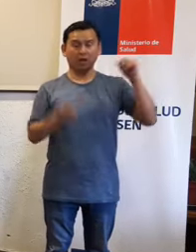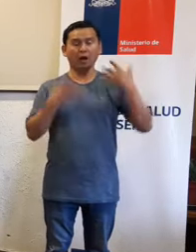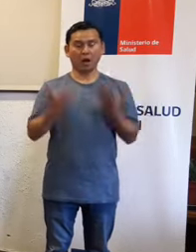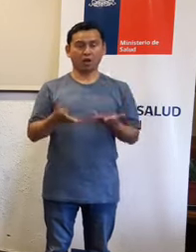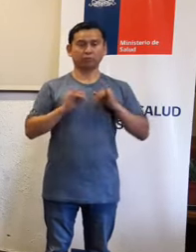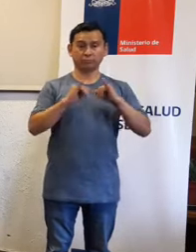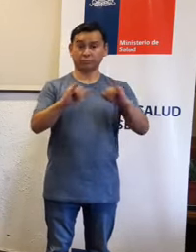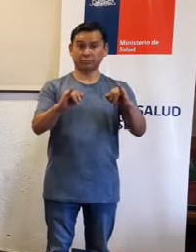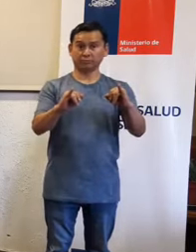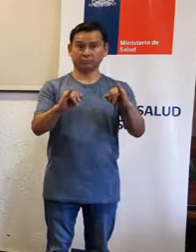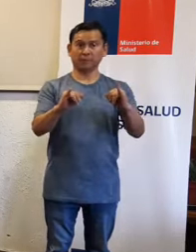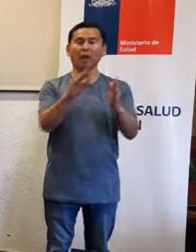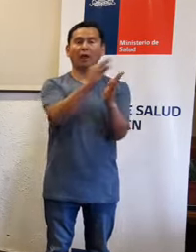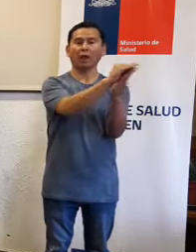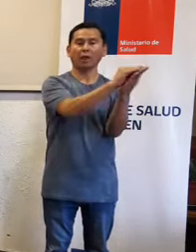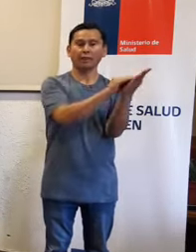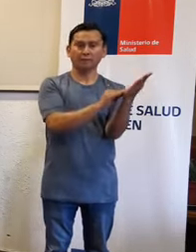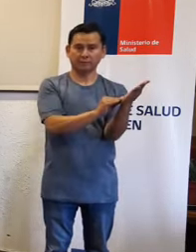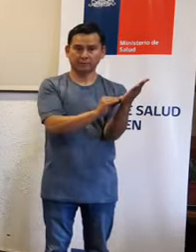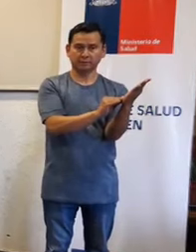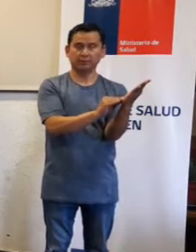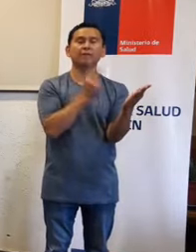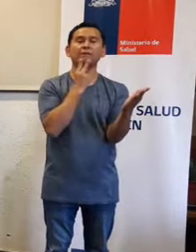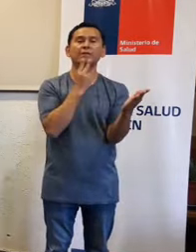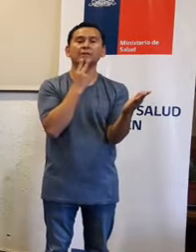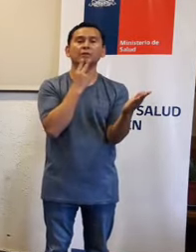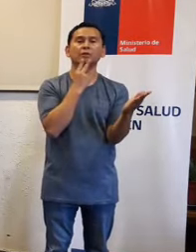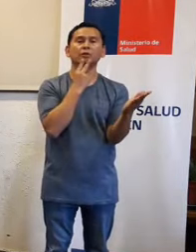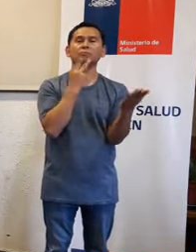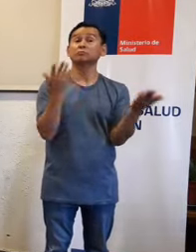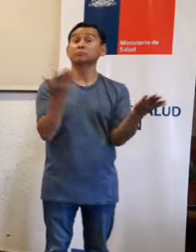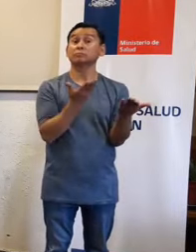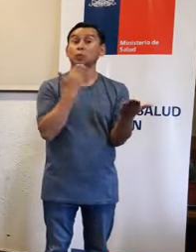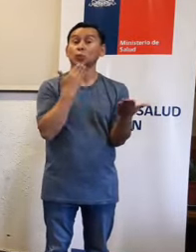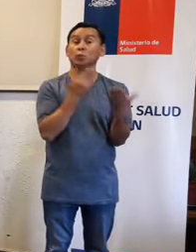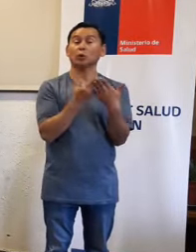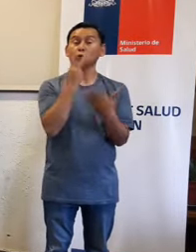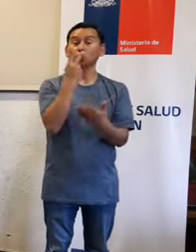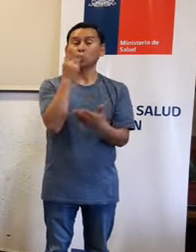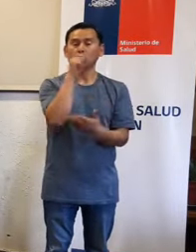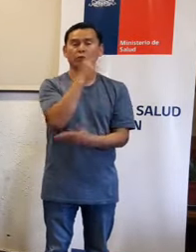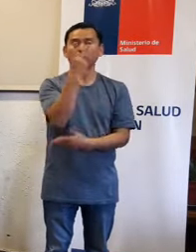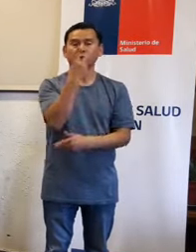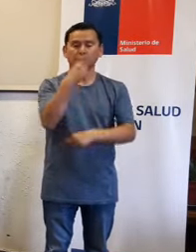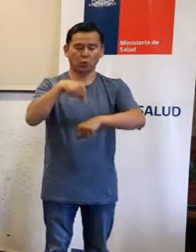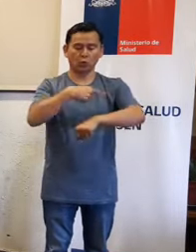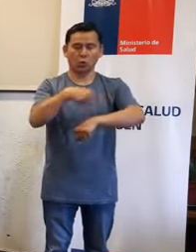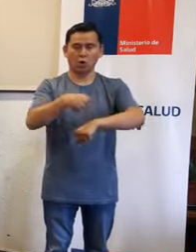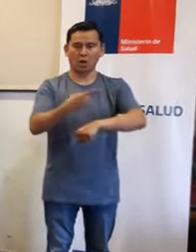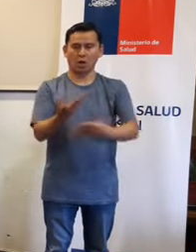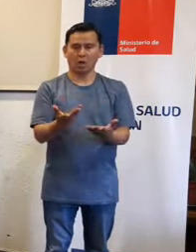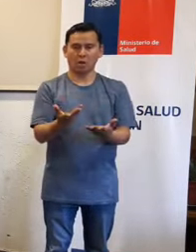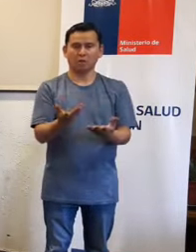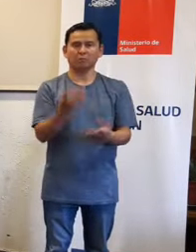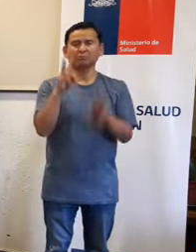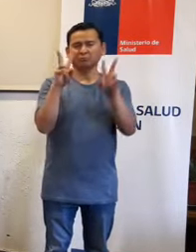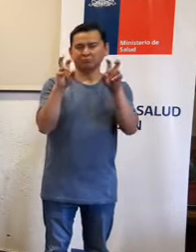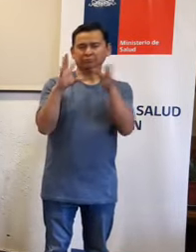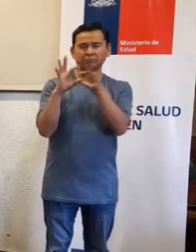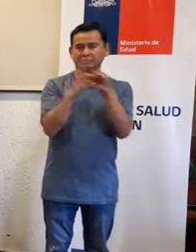conocer los antecedentes vividos durante las últimas 24 horas en lo que dice relación